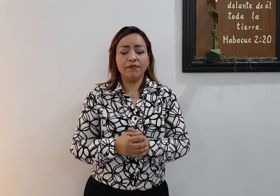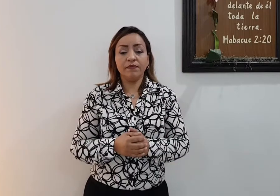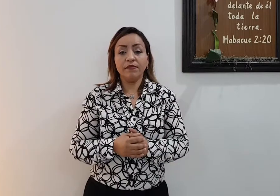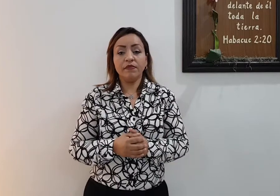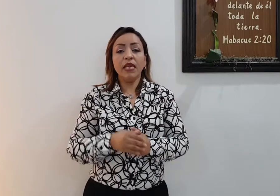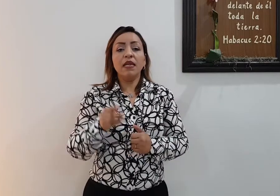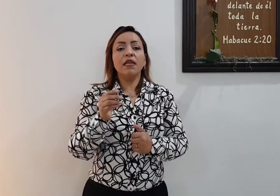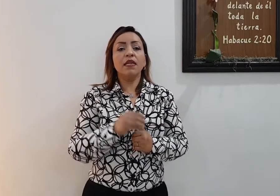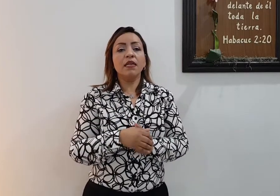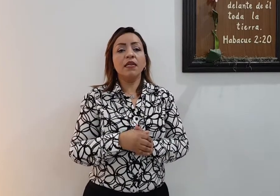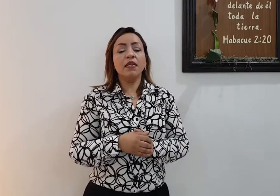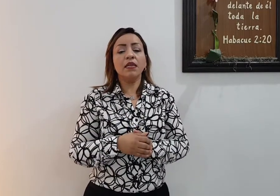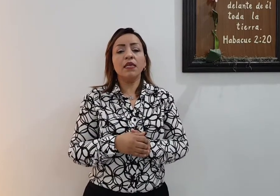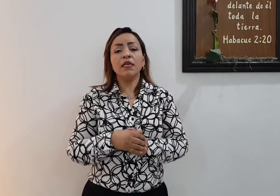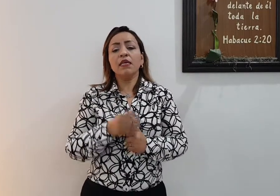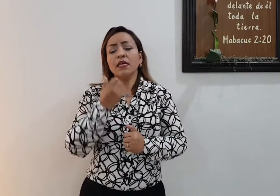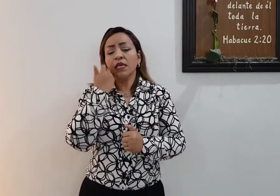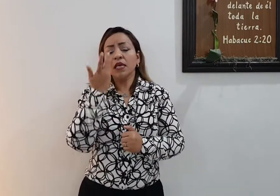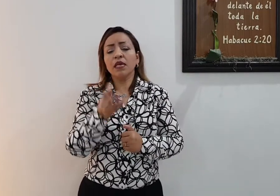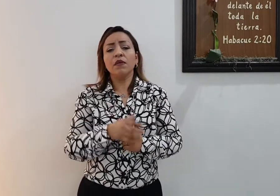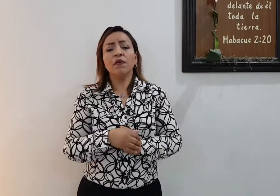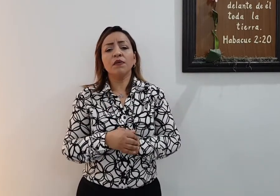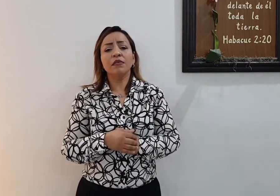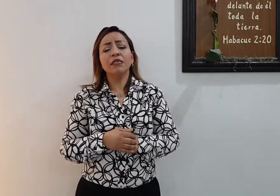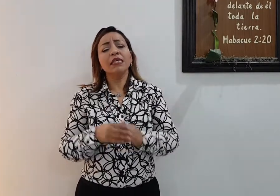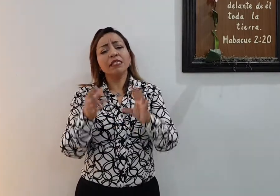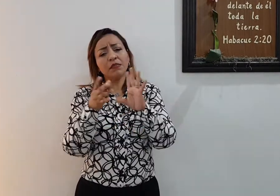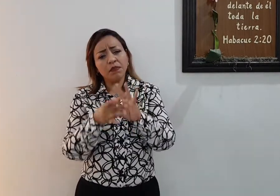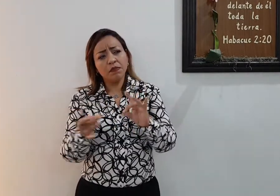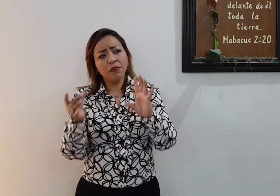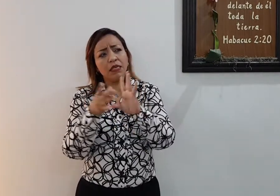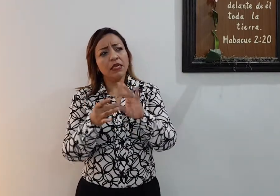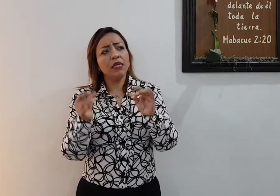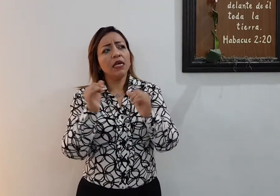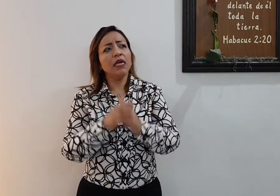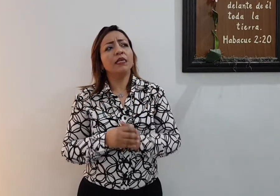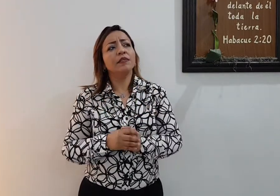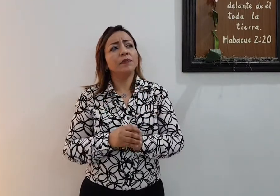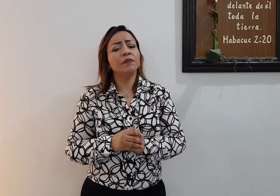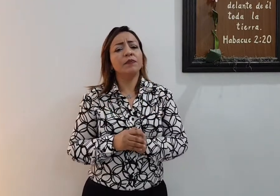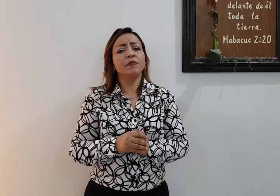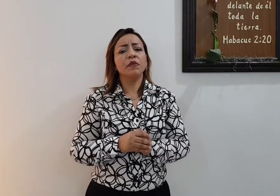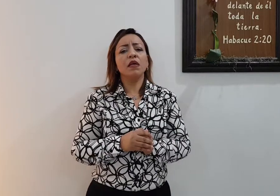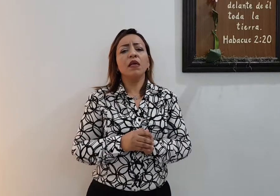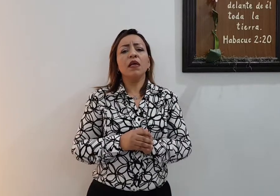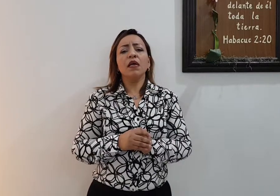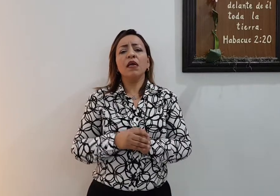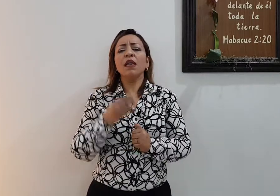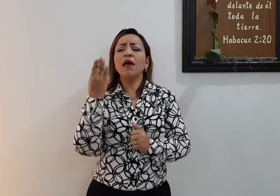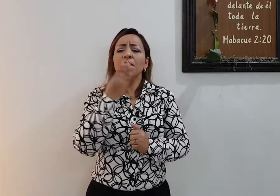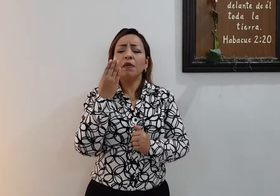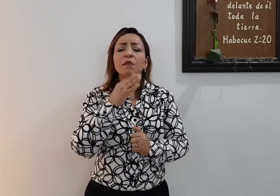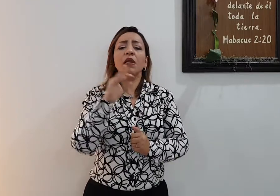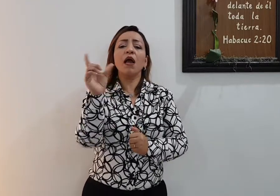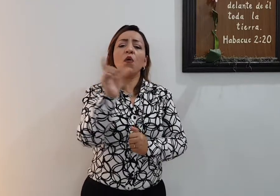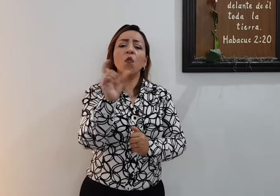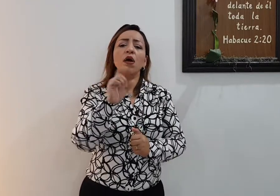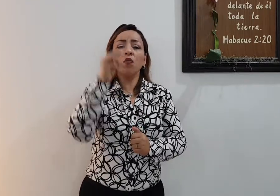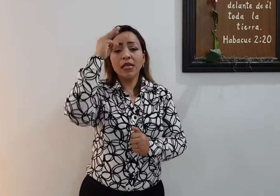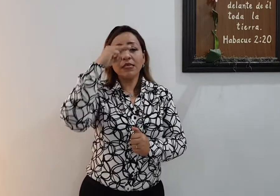esto simplemente para decirles que cuando el Señor Jesús enseñaba a sus discípulos a